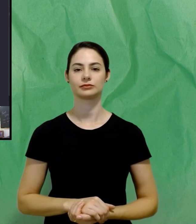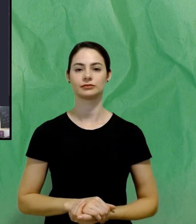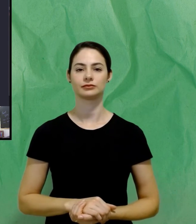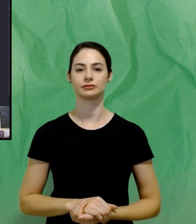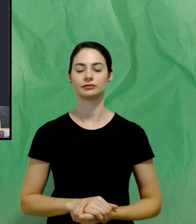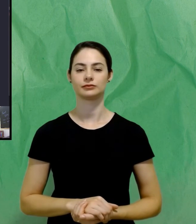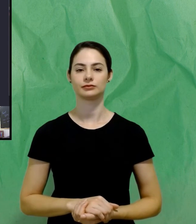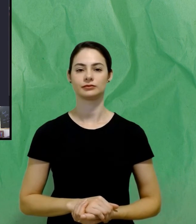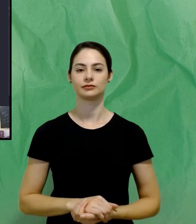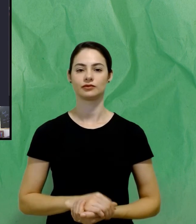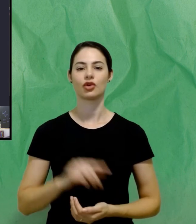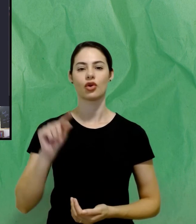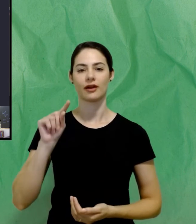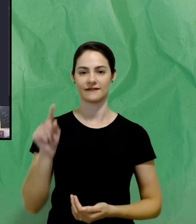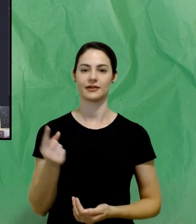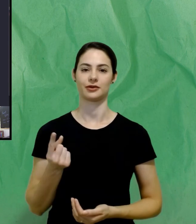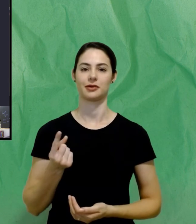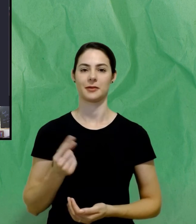Vamos colocar uma vírgula aqui.